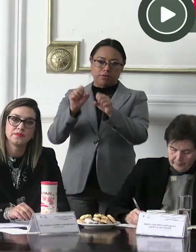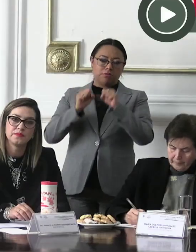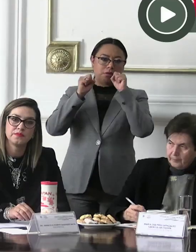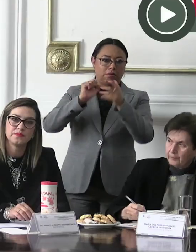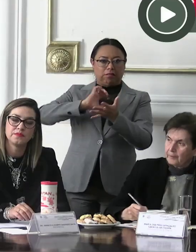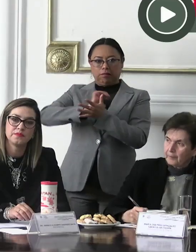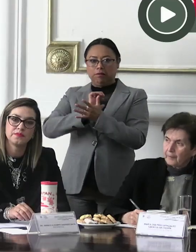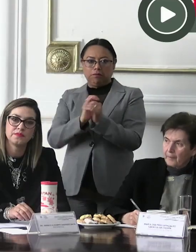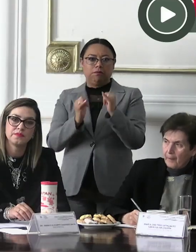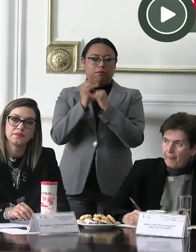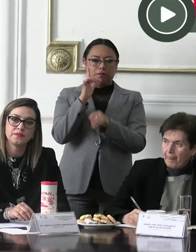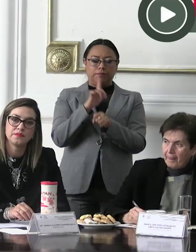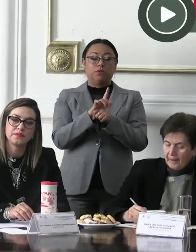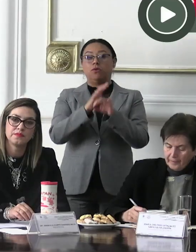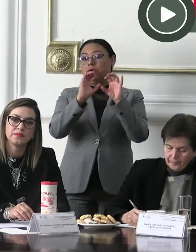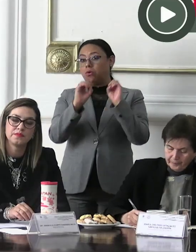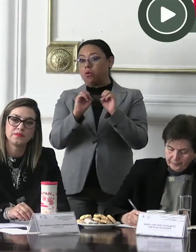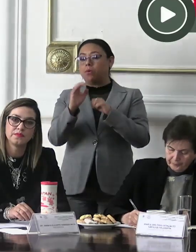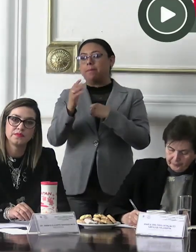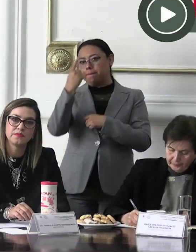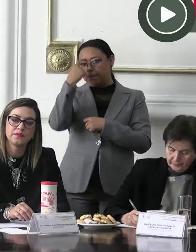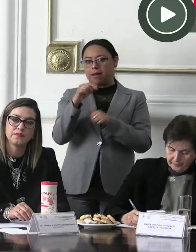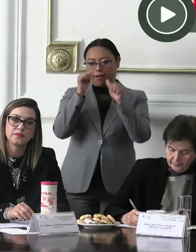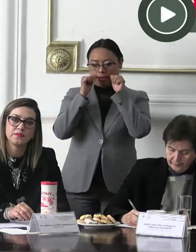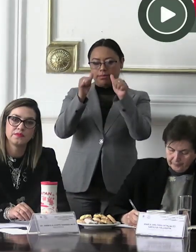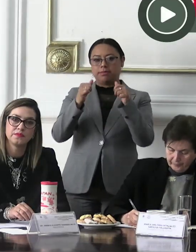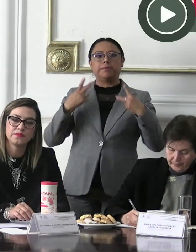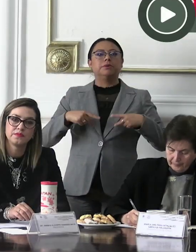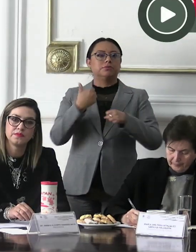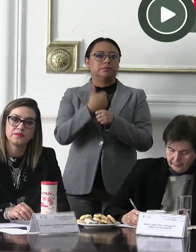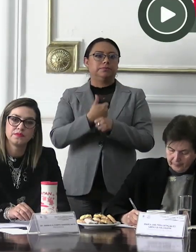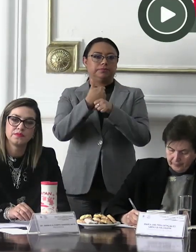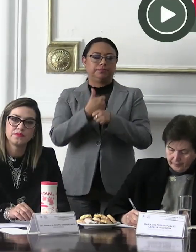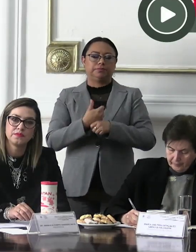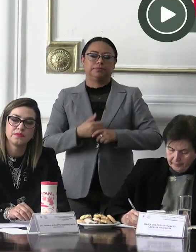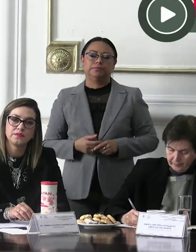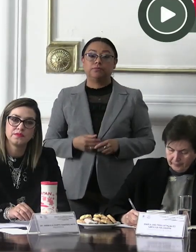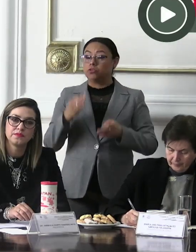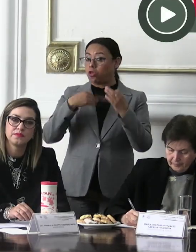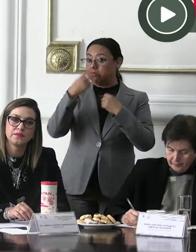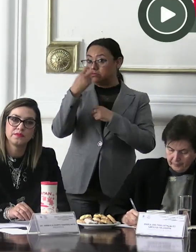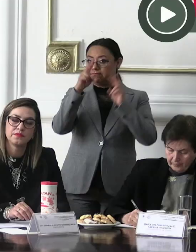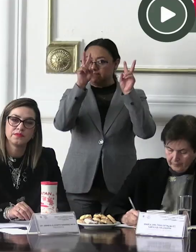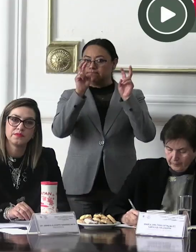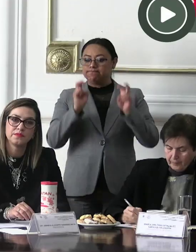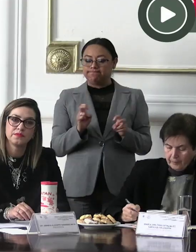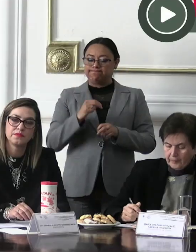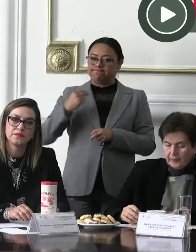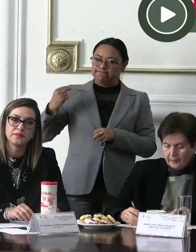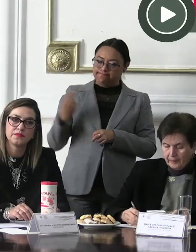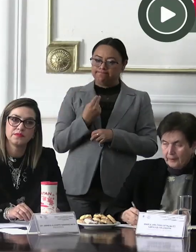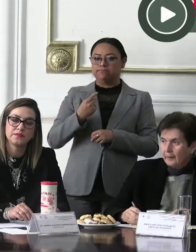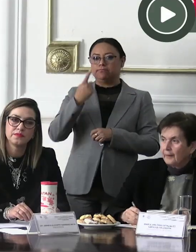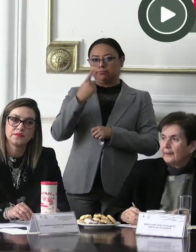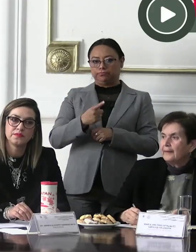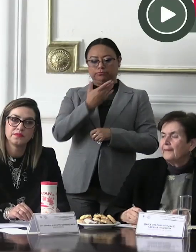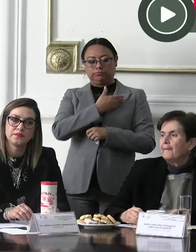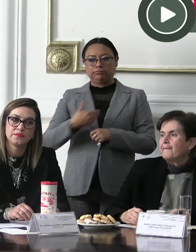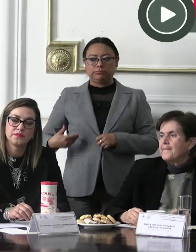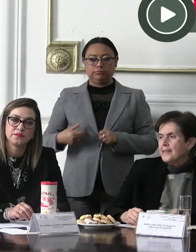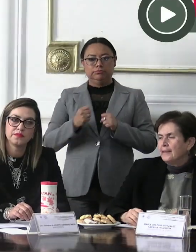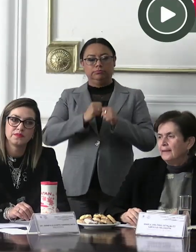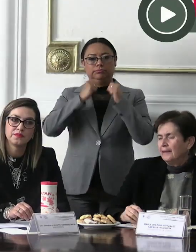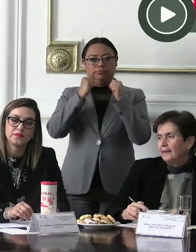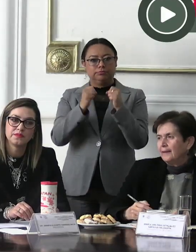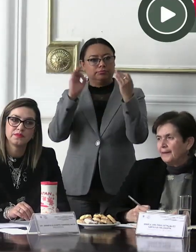discriminación institucional o en la atención a víctimas. Estos temas exigen una presidencia fuerte, cercana a las bases,